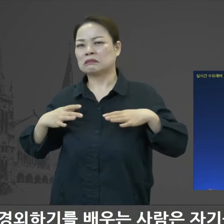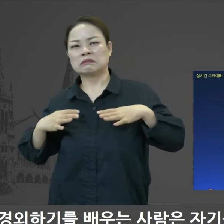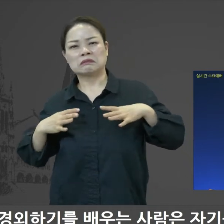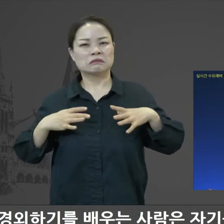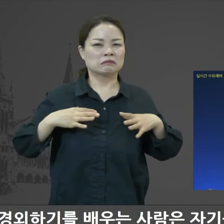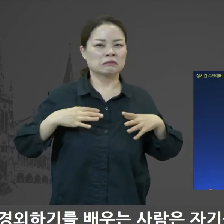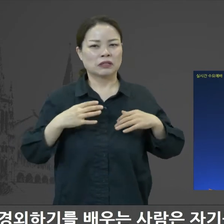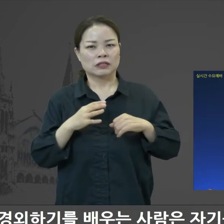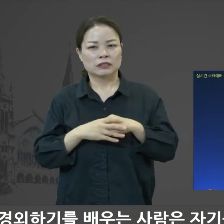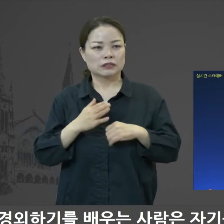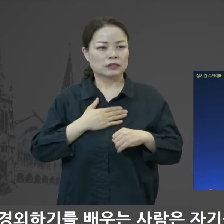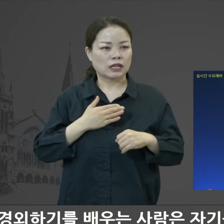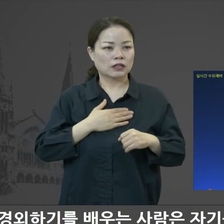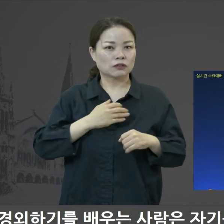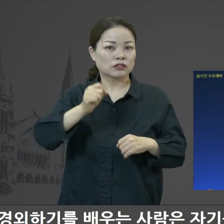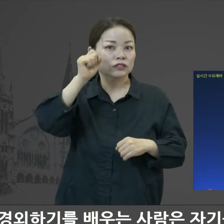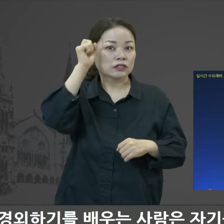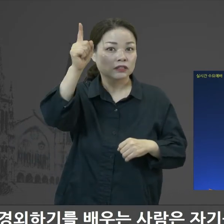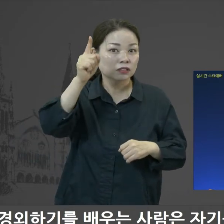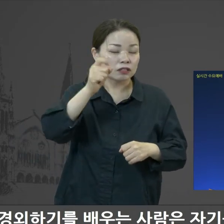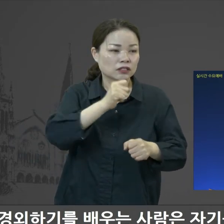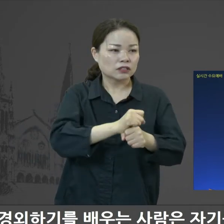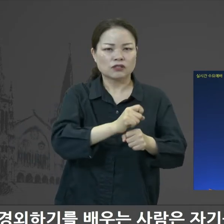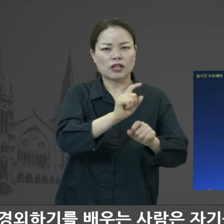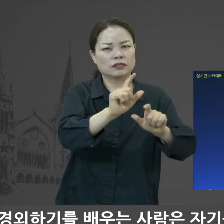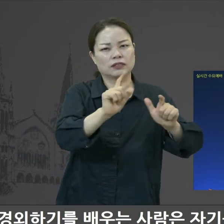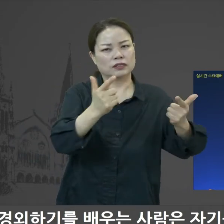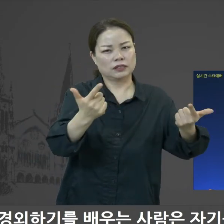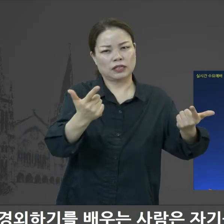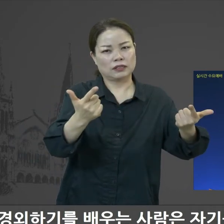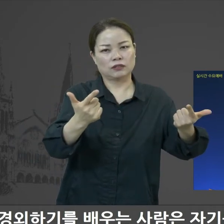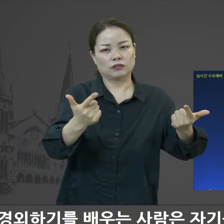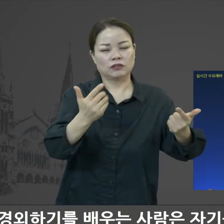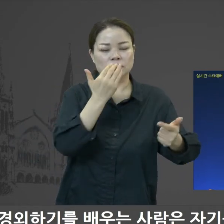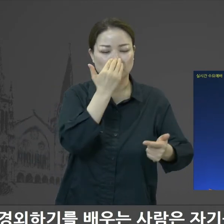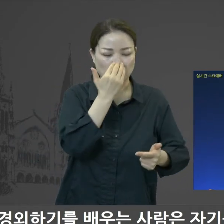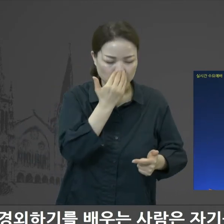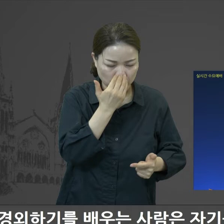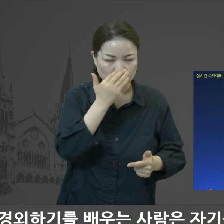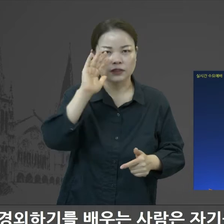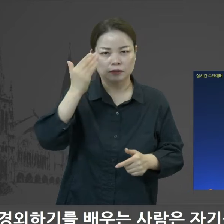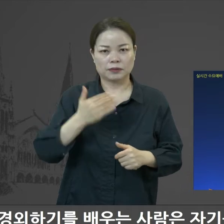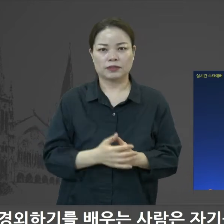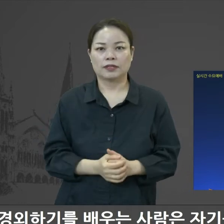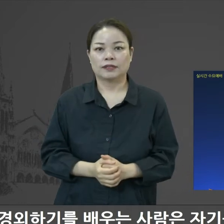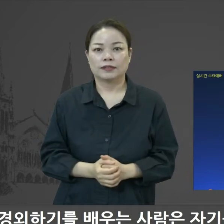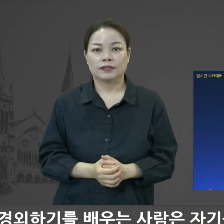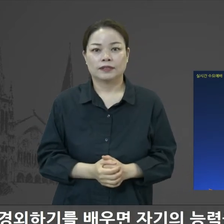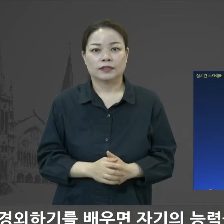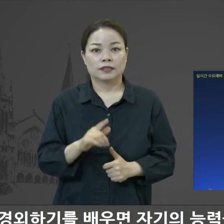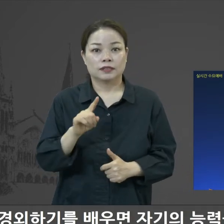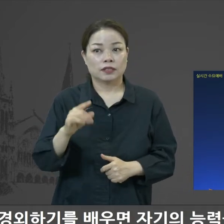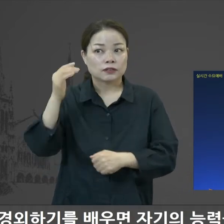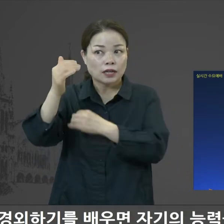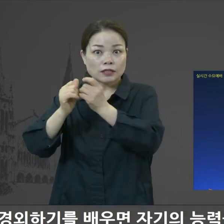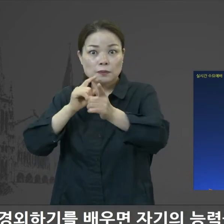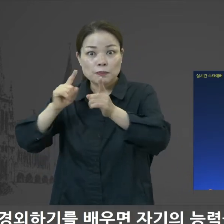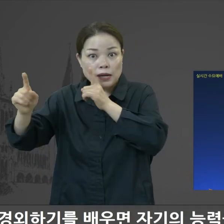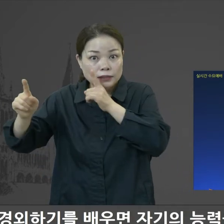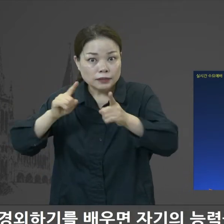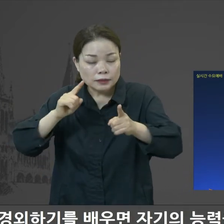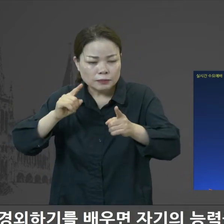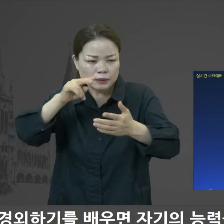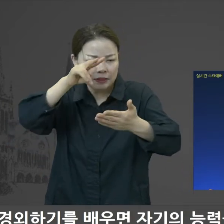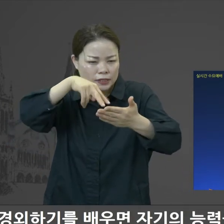자기의 탁월함을 자랑할 수 있는 사람이 없어지는 겁니다. 이 같은 일이 하나님 말씀